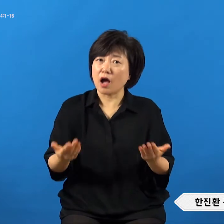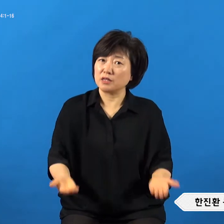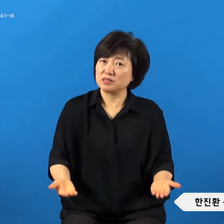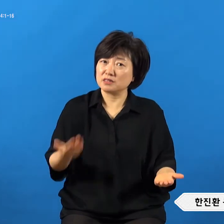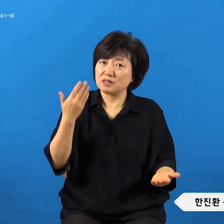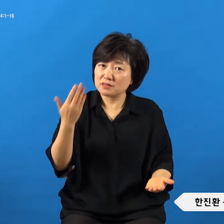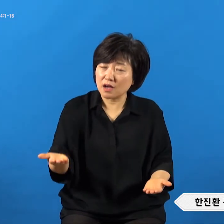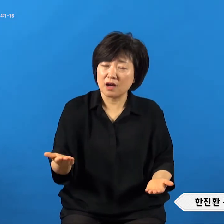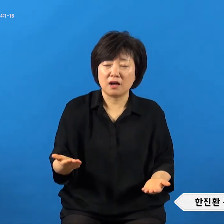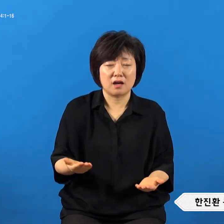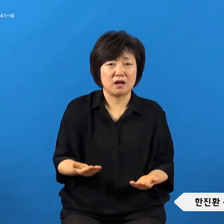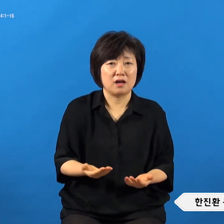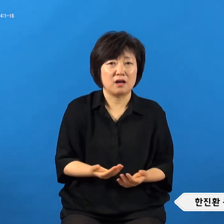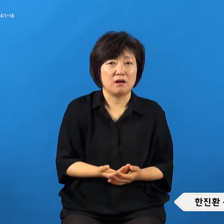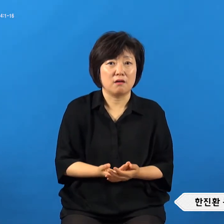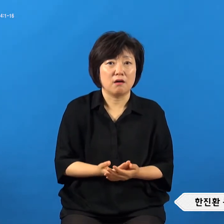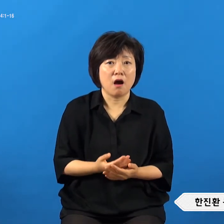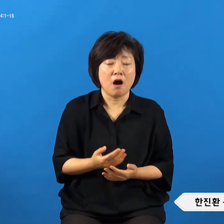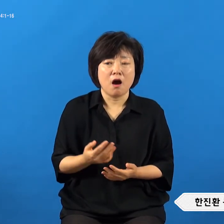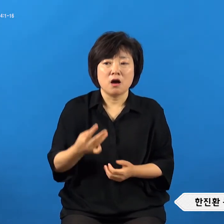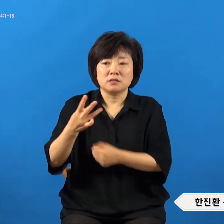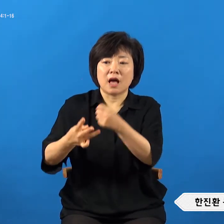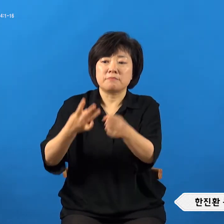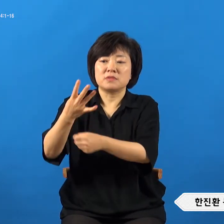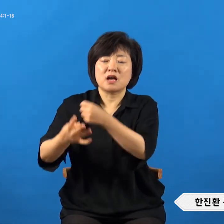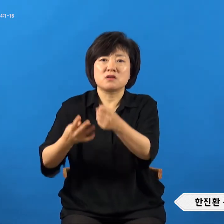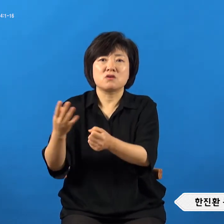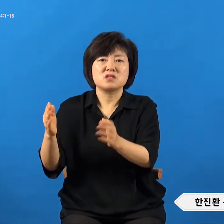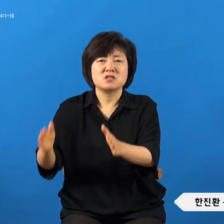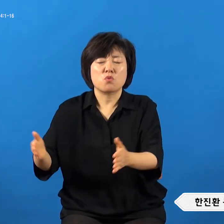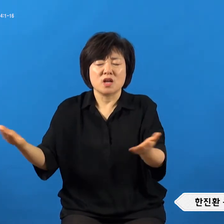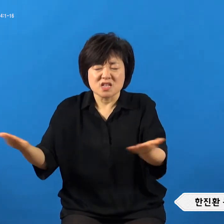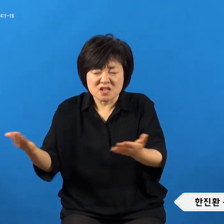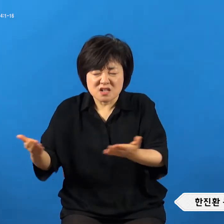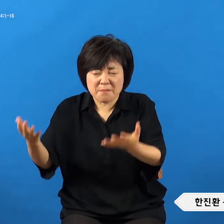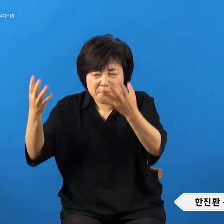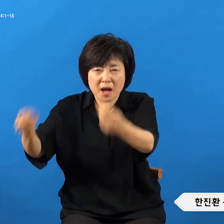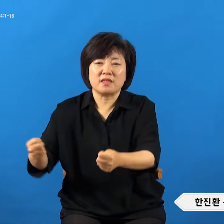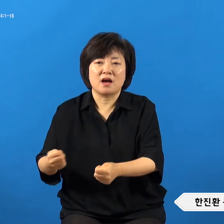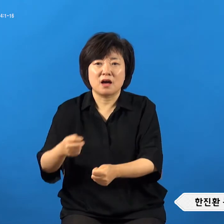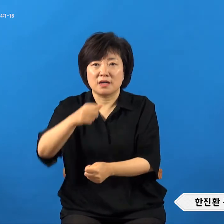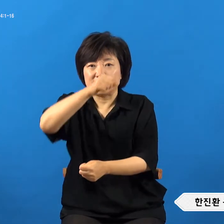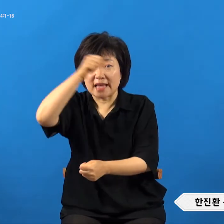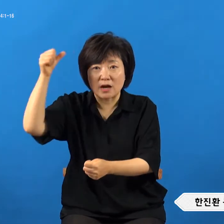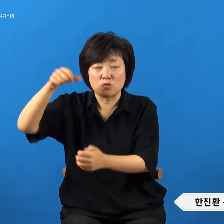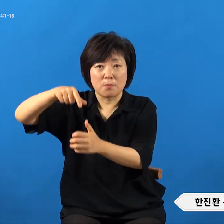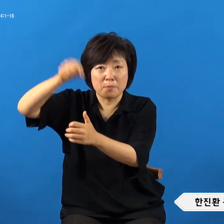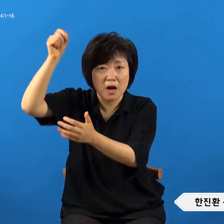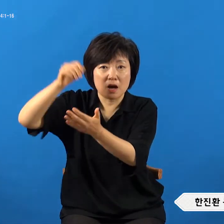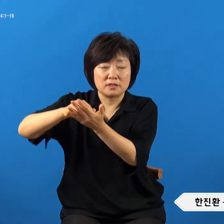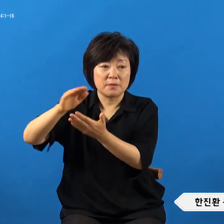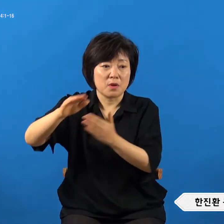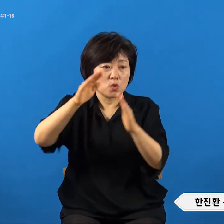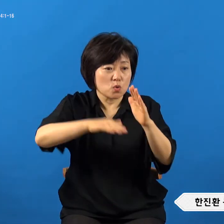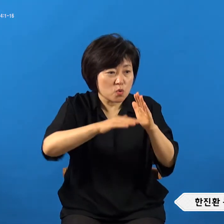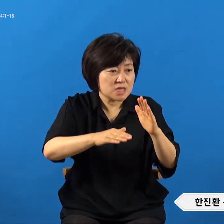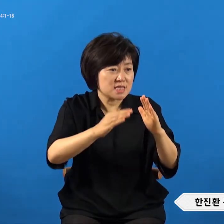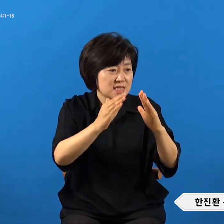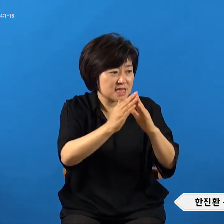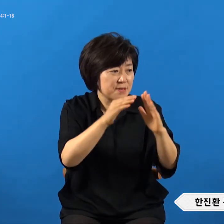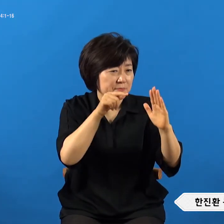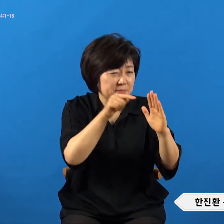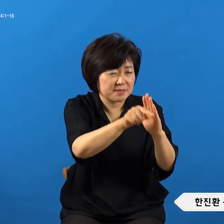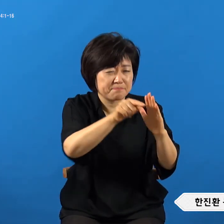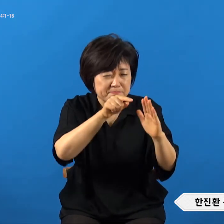하는 생각이 드시겠는데 일이 너무 많아서 그렇습니다. 장로 되면 교인들 가정